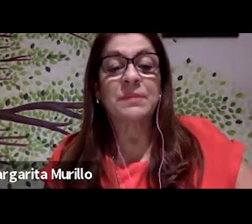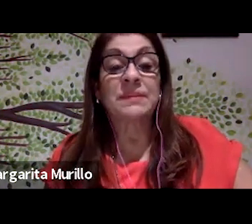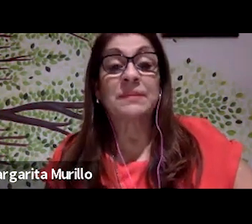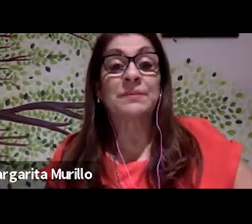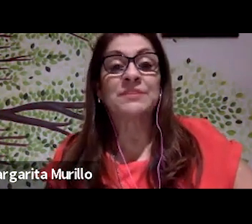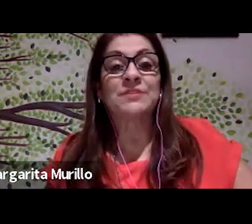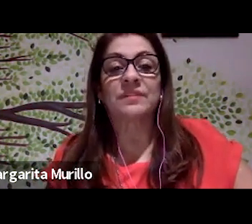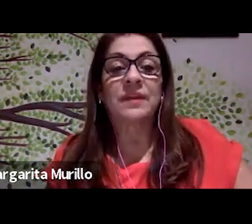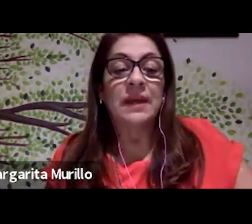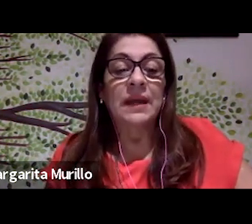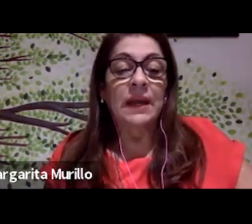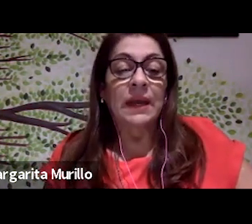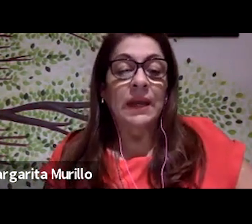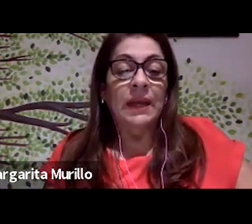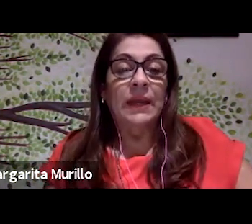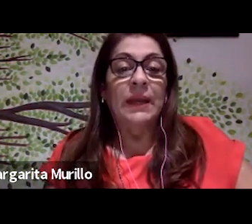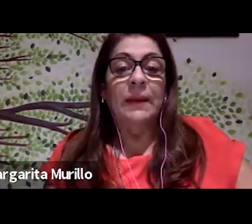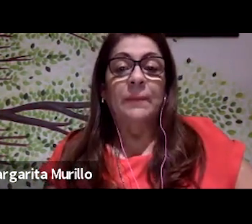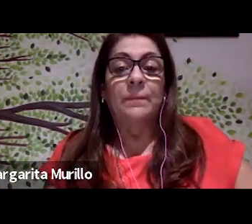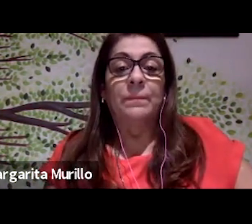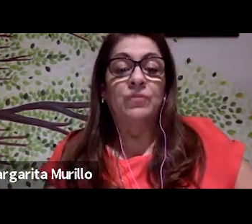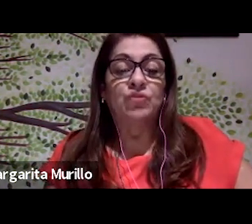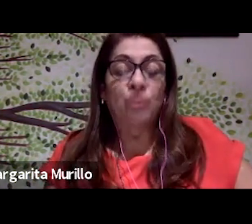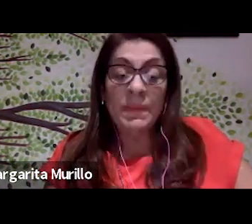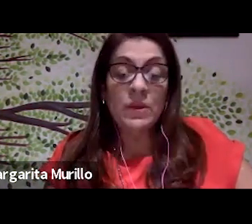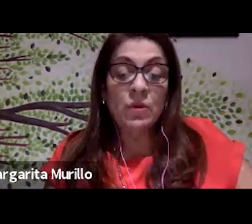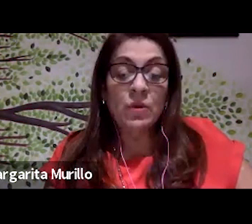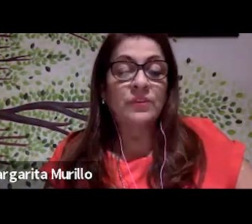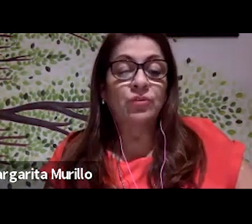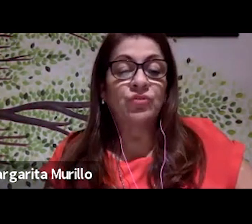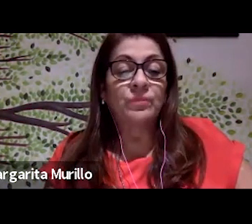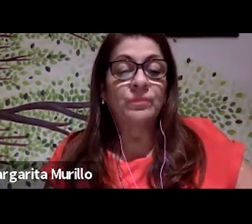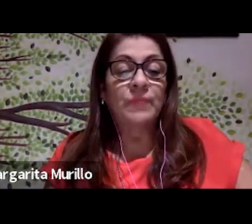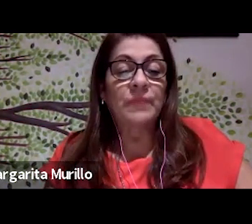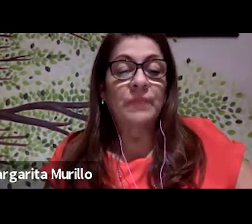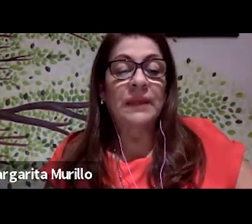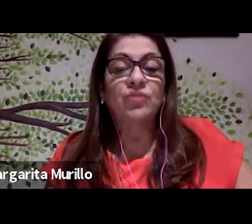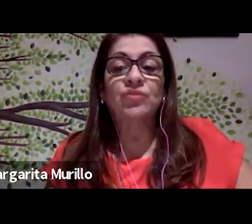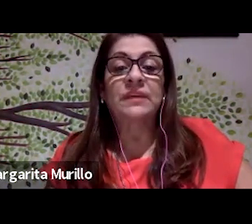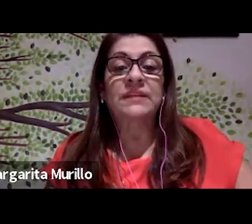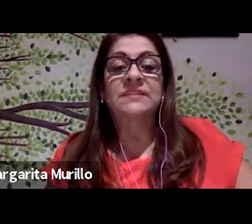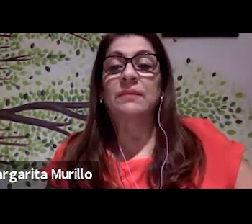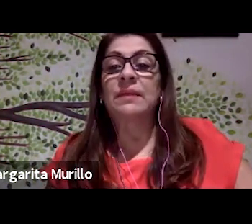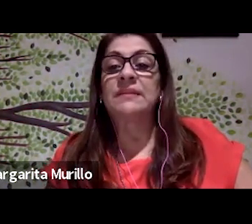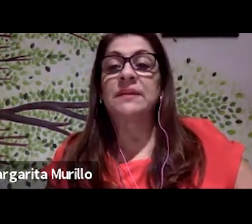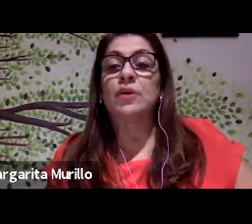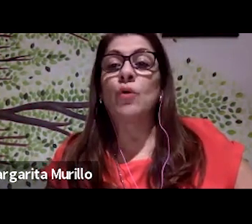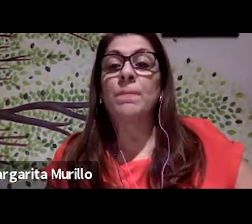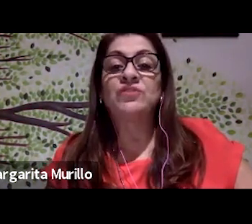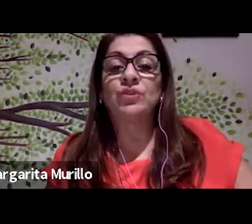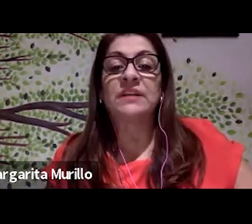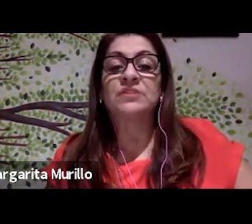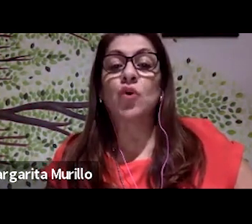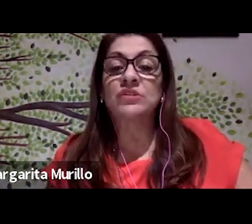siempre se meten más cosas son vínculos sanos aquellos que se establecen